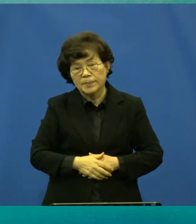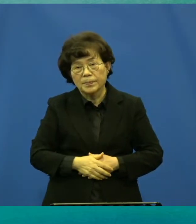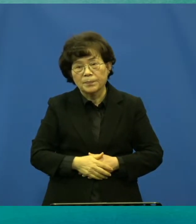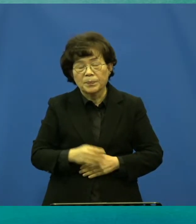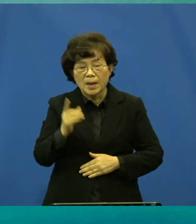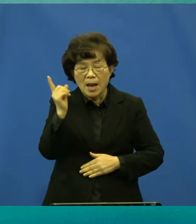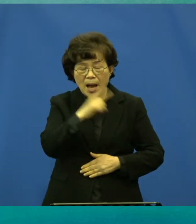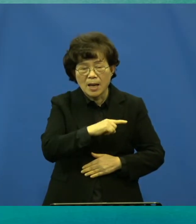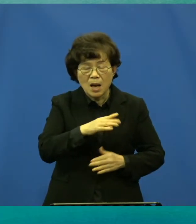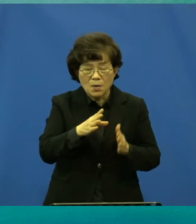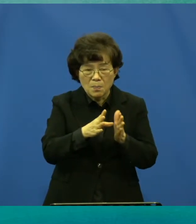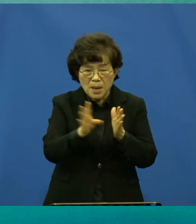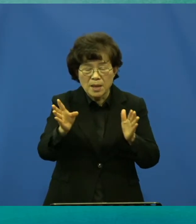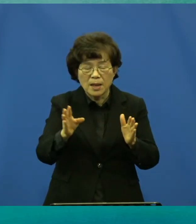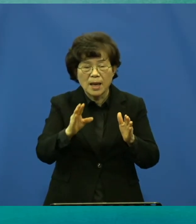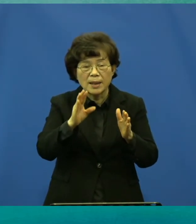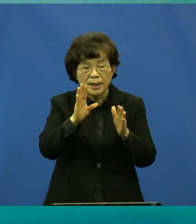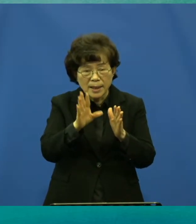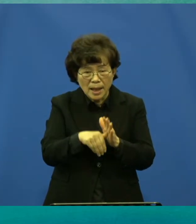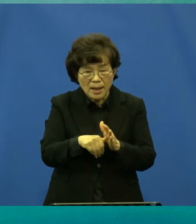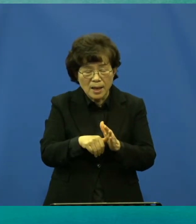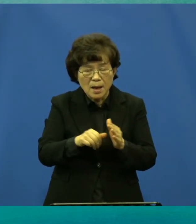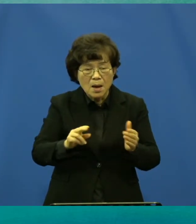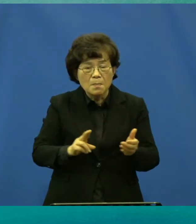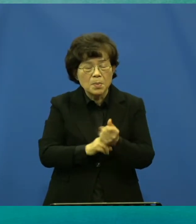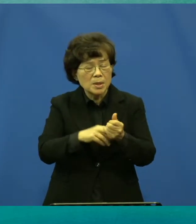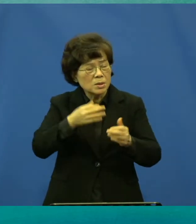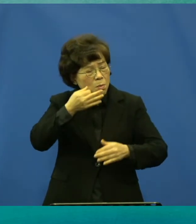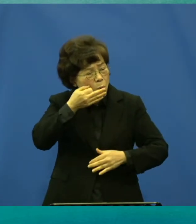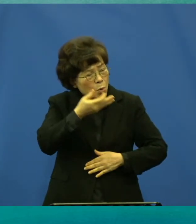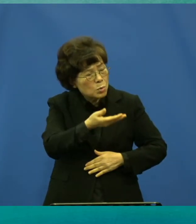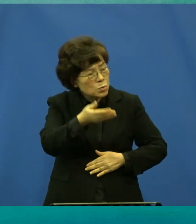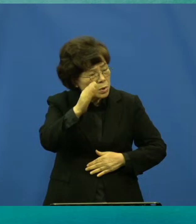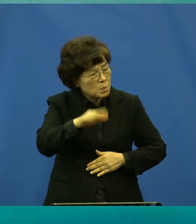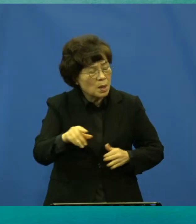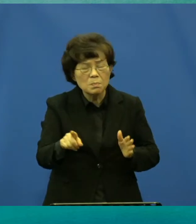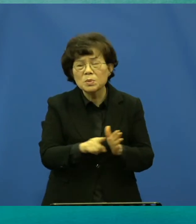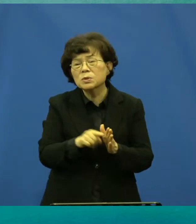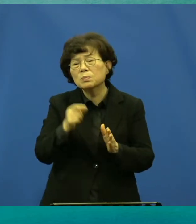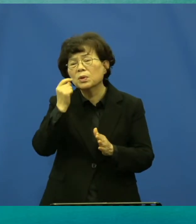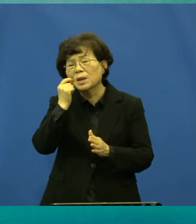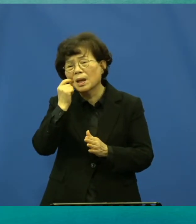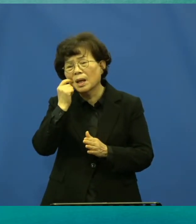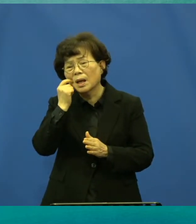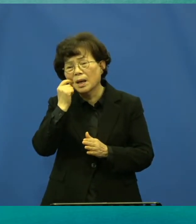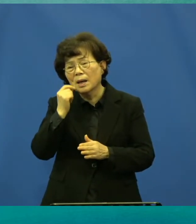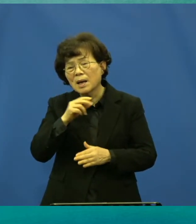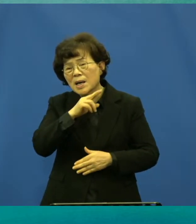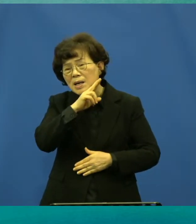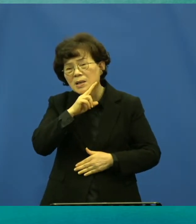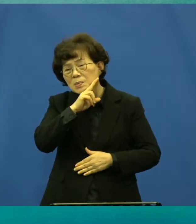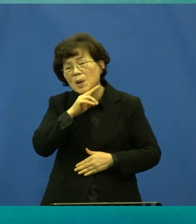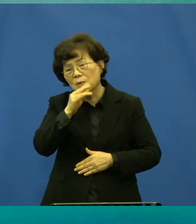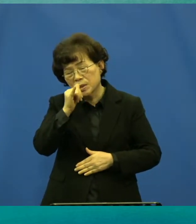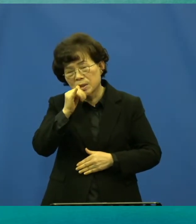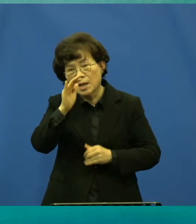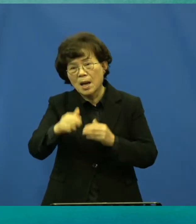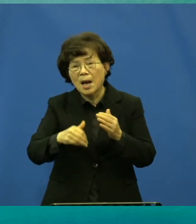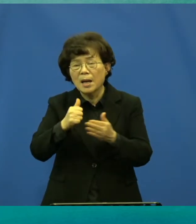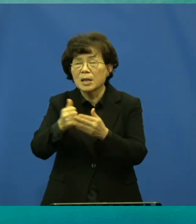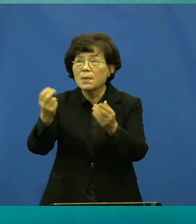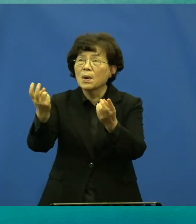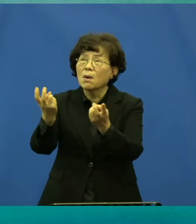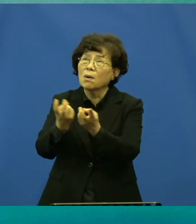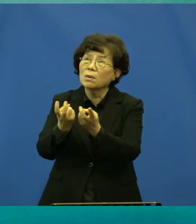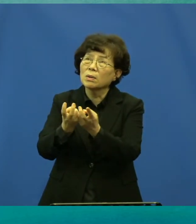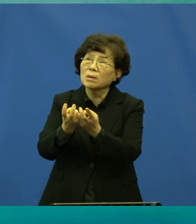악하고 폐역한 시대는 표적을 보여줘도 믿지 않는 거예요. 하나님은 어떻게